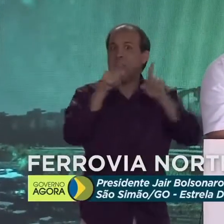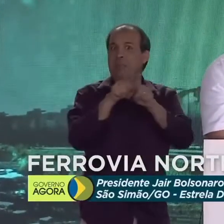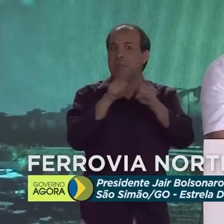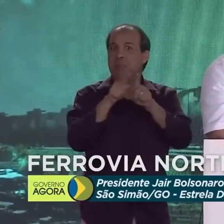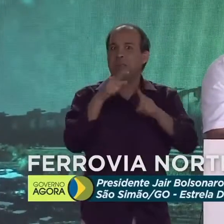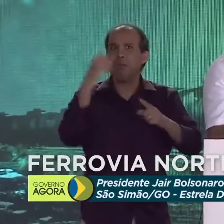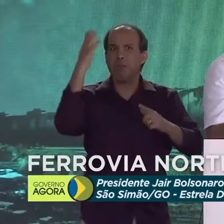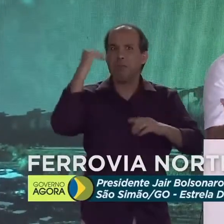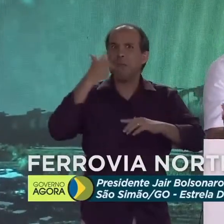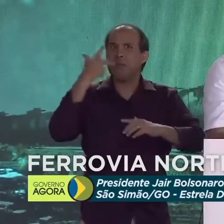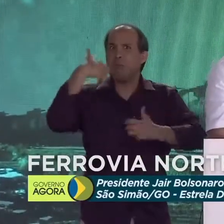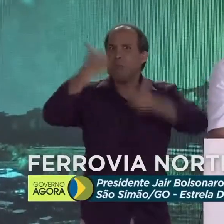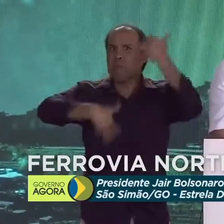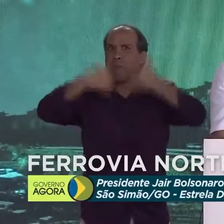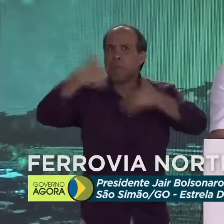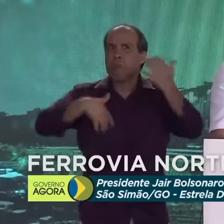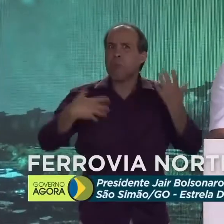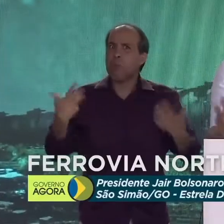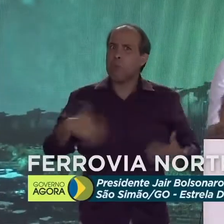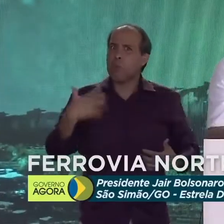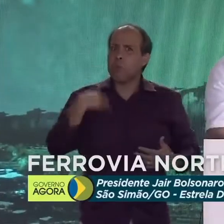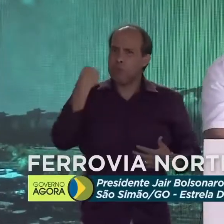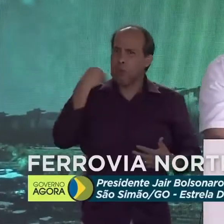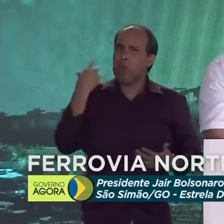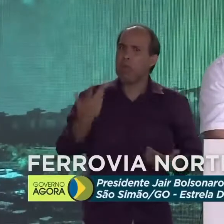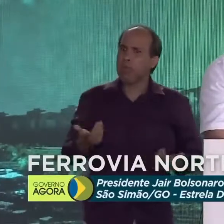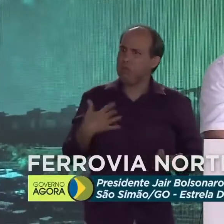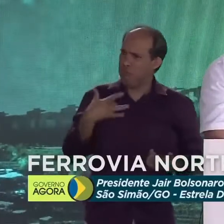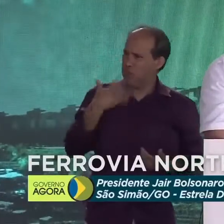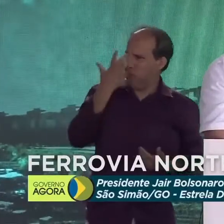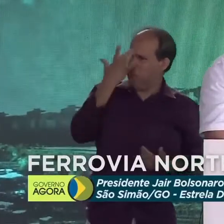com uma propriedade, com conhecimento que me assusta.